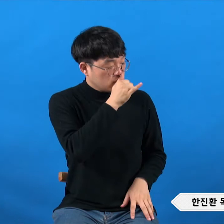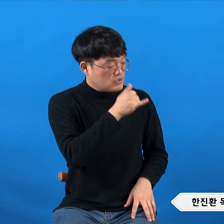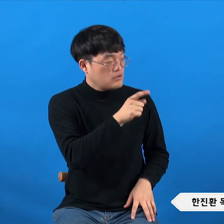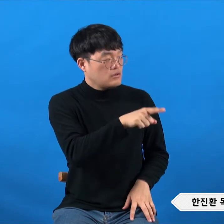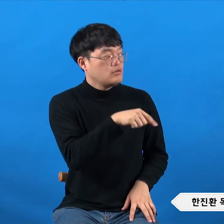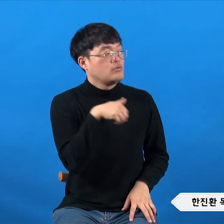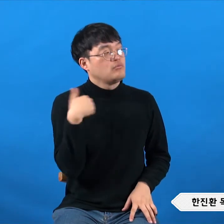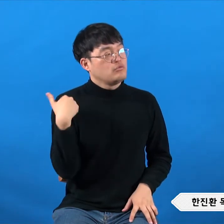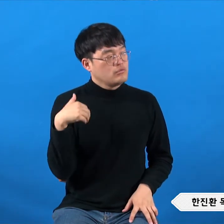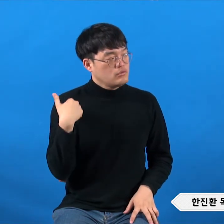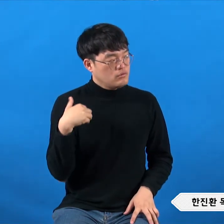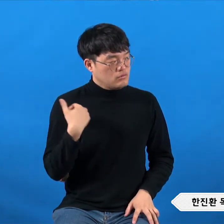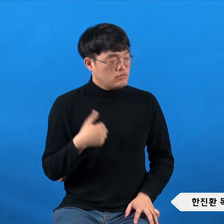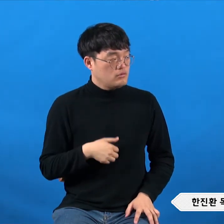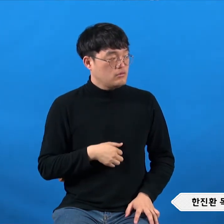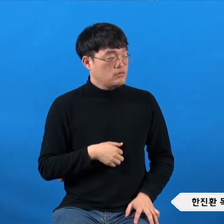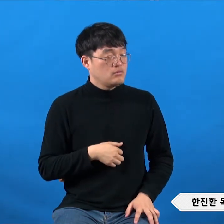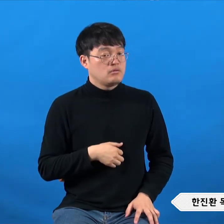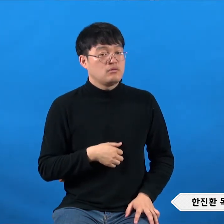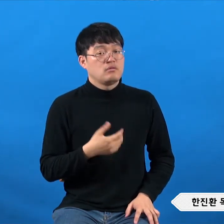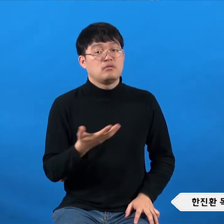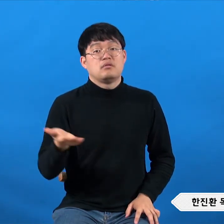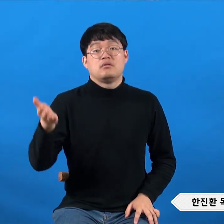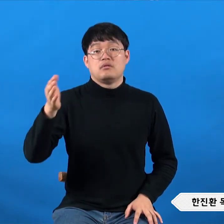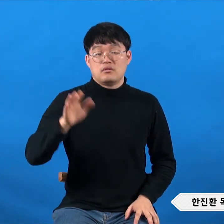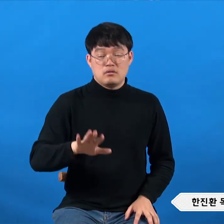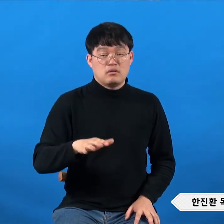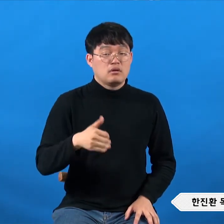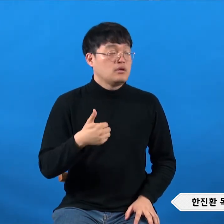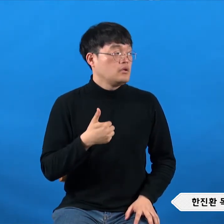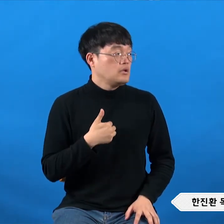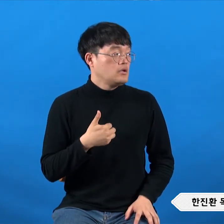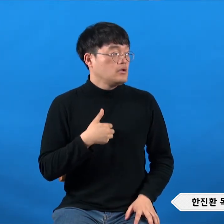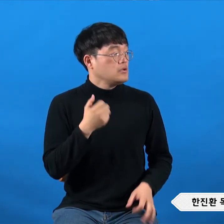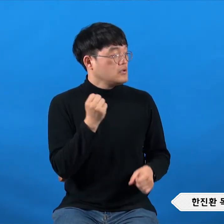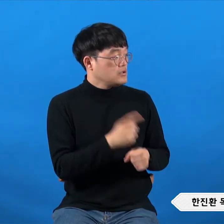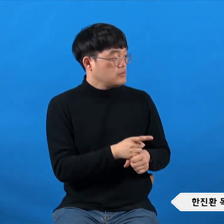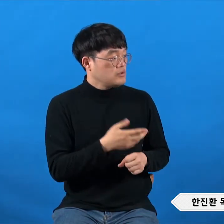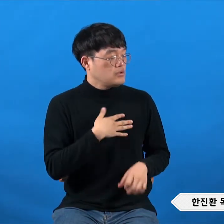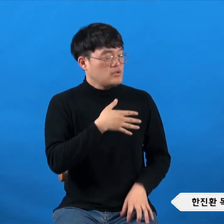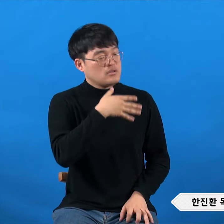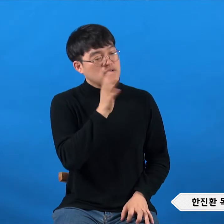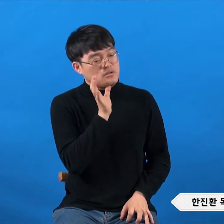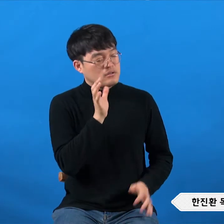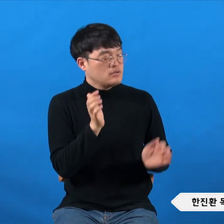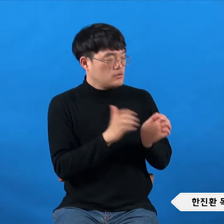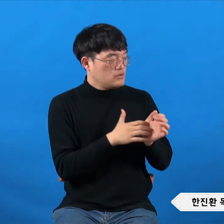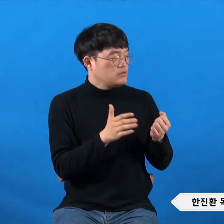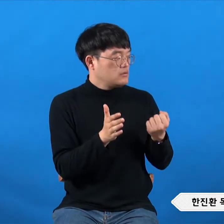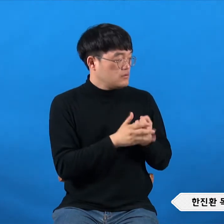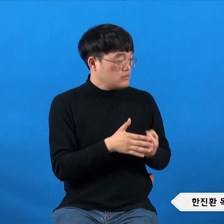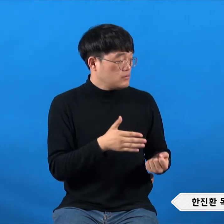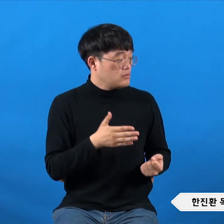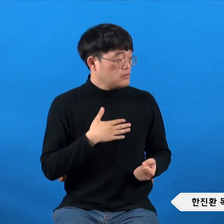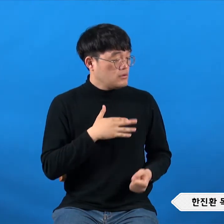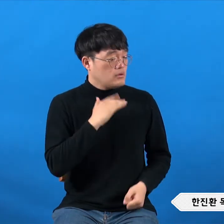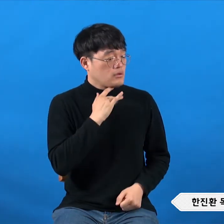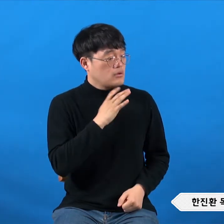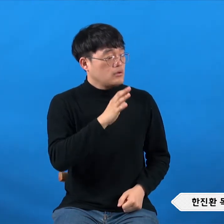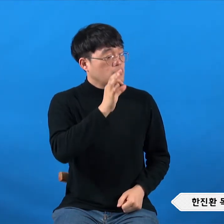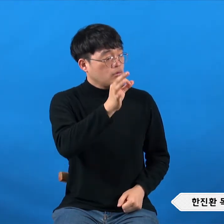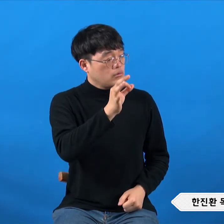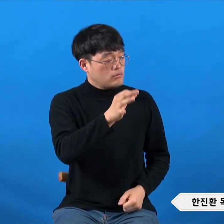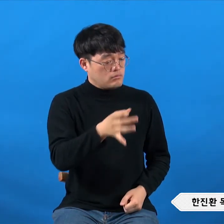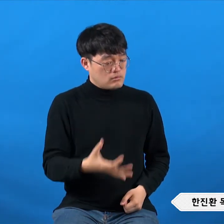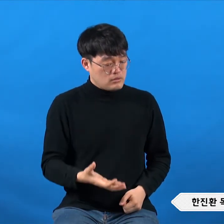있었군요. 나는 그것도 모르고. 그런데 나는 이미 이렇게 나이가 많은데 이 나이에 그